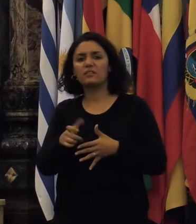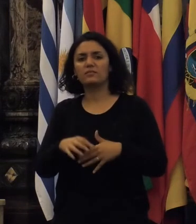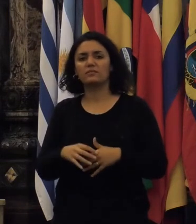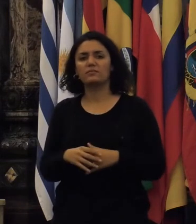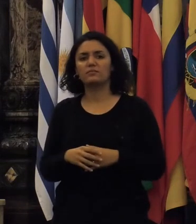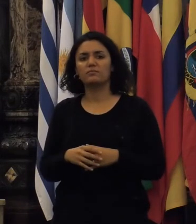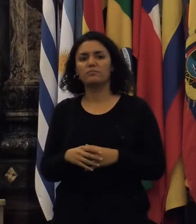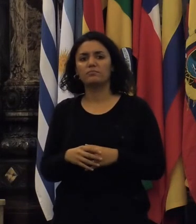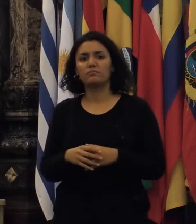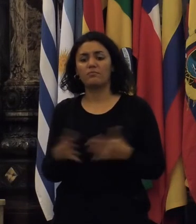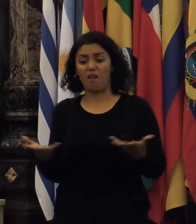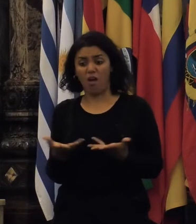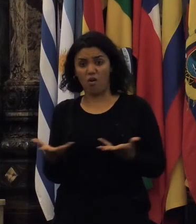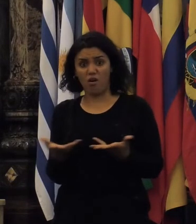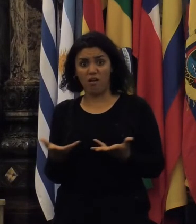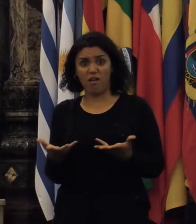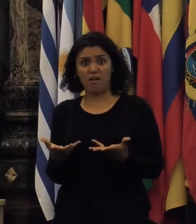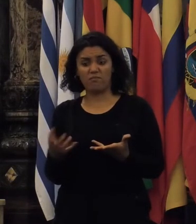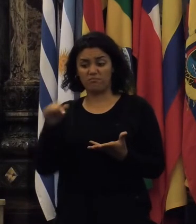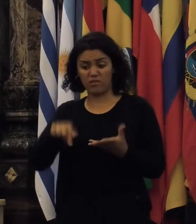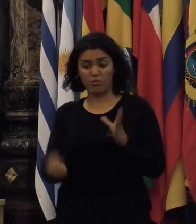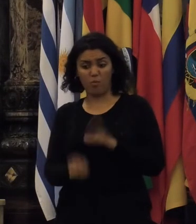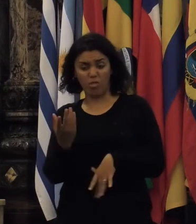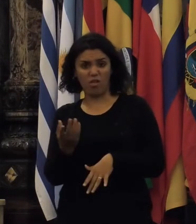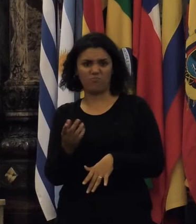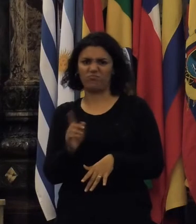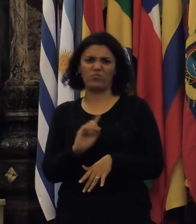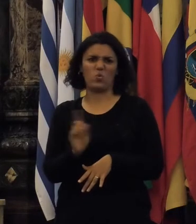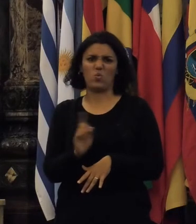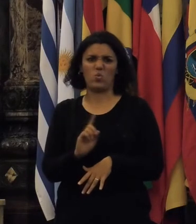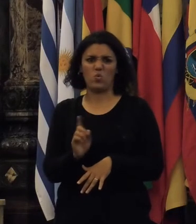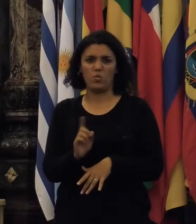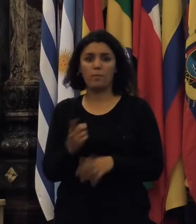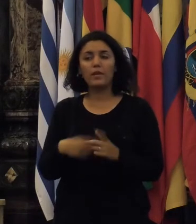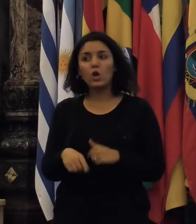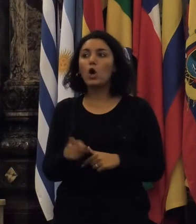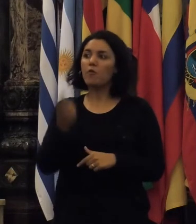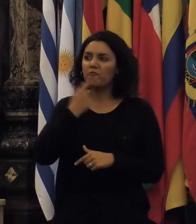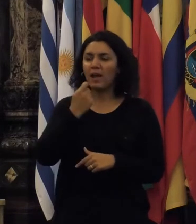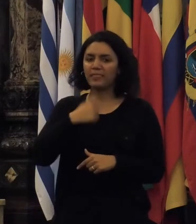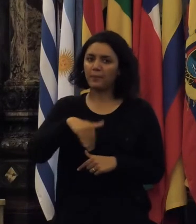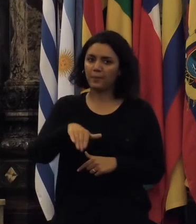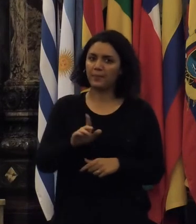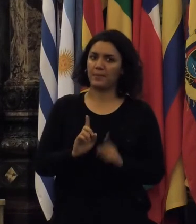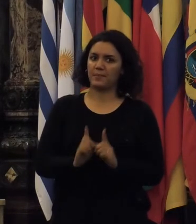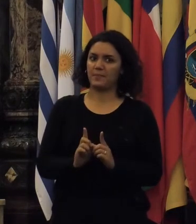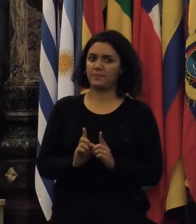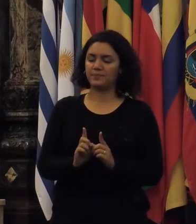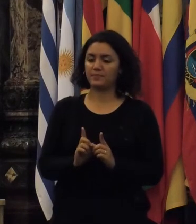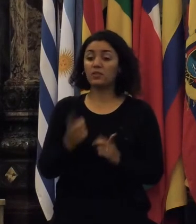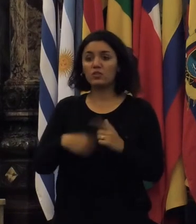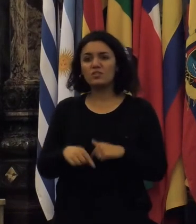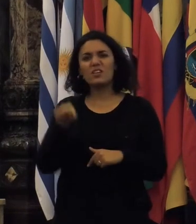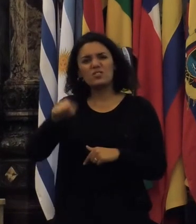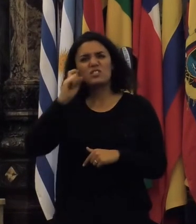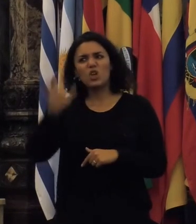¿Sí? Es un ya no. Pero también un no todavía. Entonces yo pensaba, ¿no le está pasando un poquito eso a